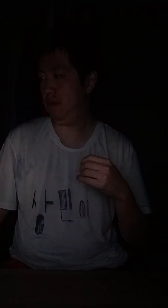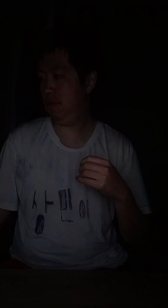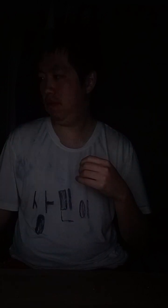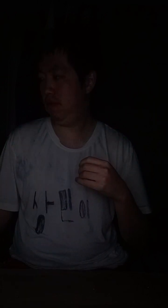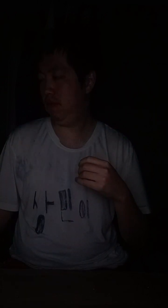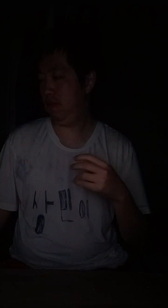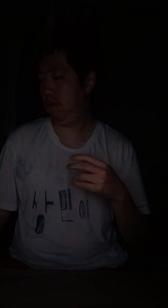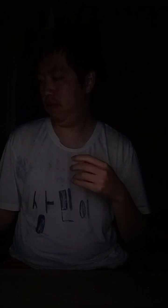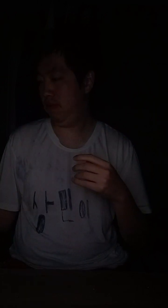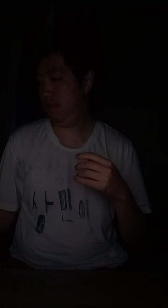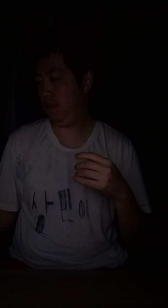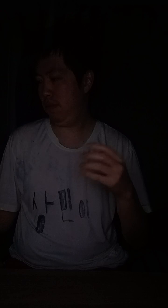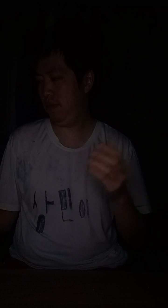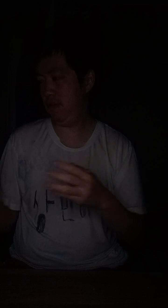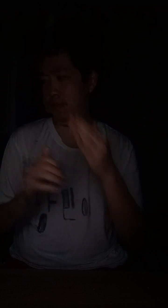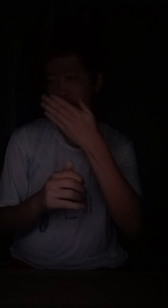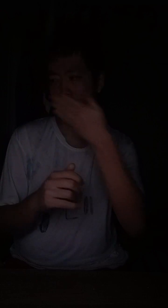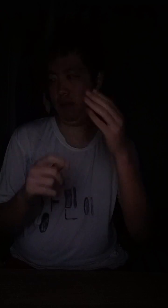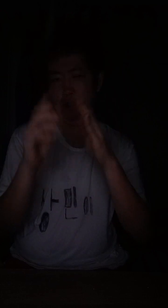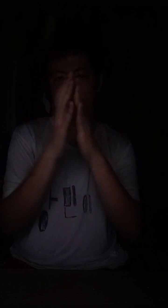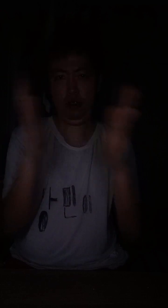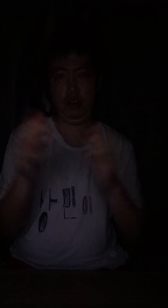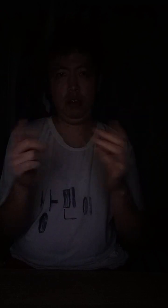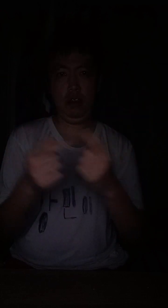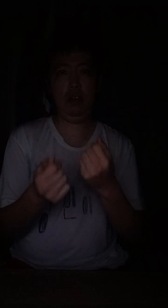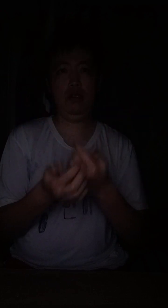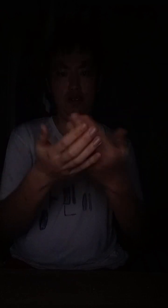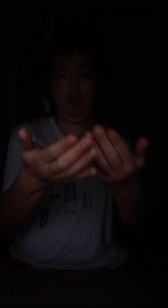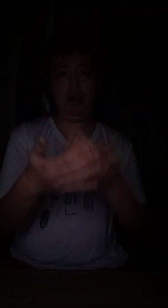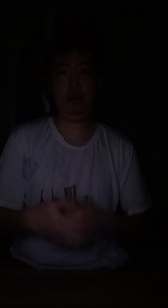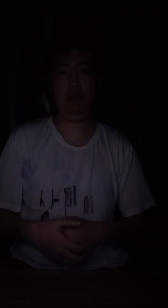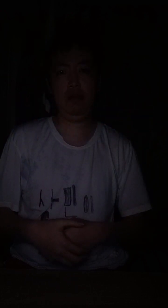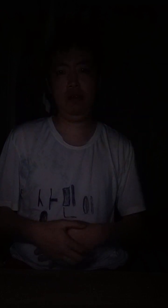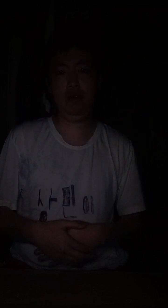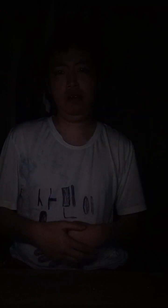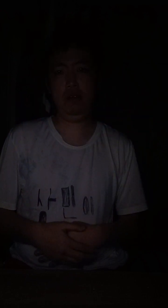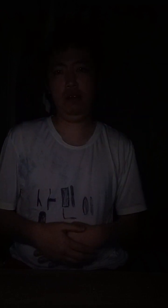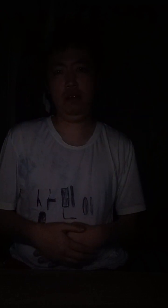신상 관련 문제들도 불거지기 시작했습니다. 이용주 기자가 보도합니다.